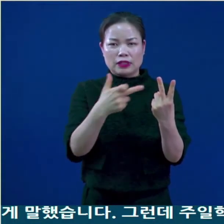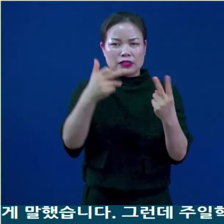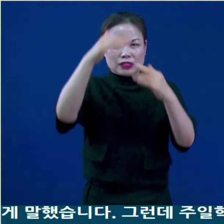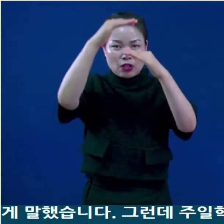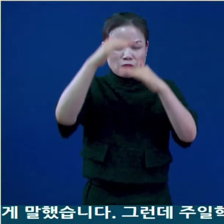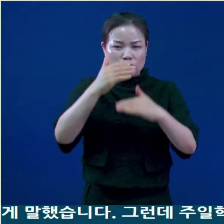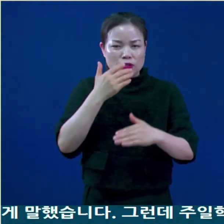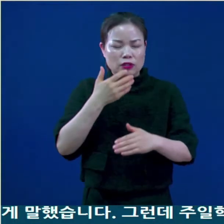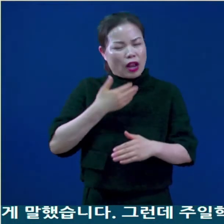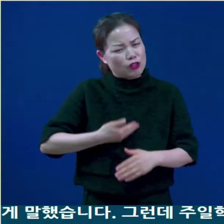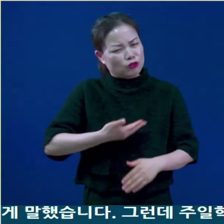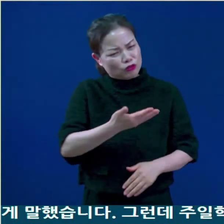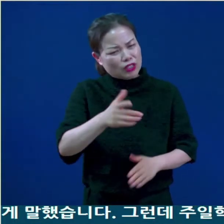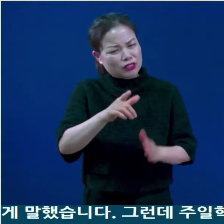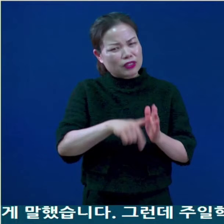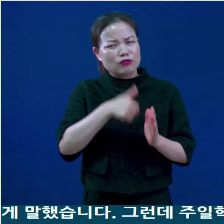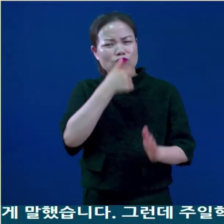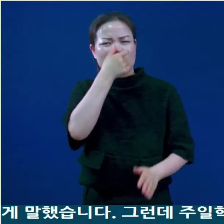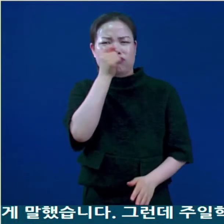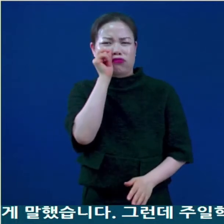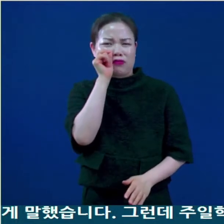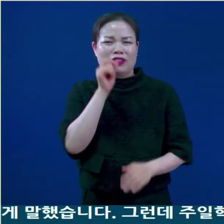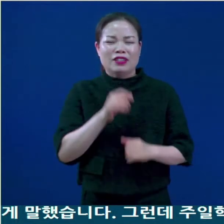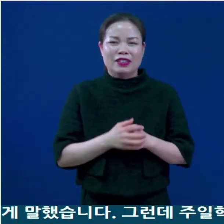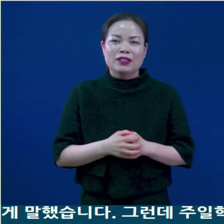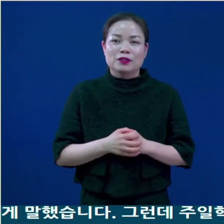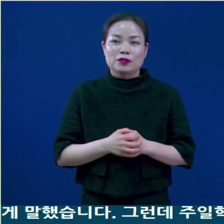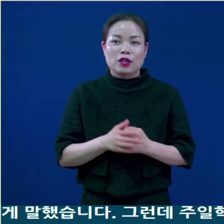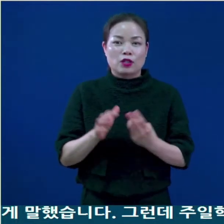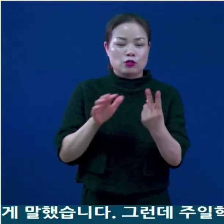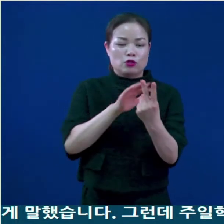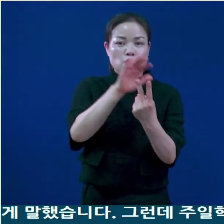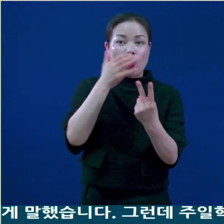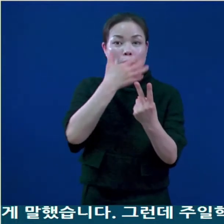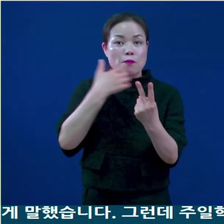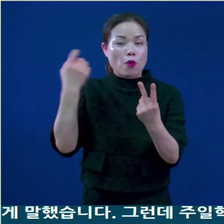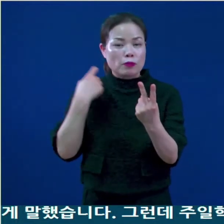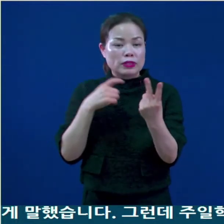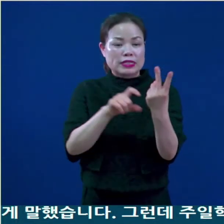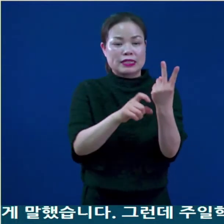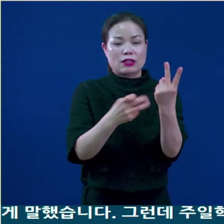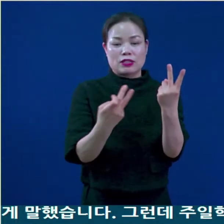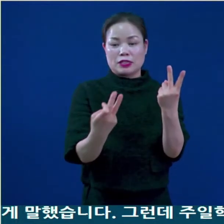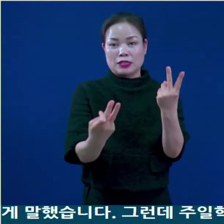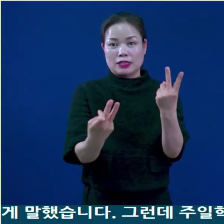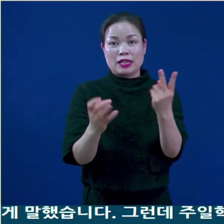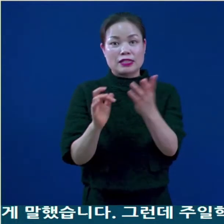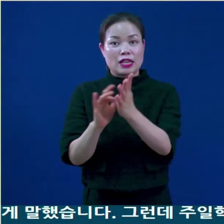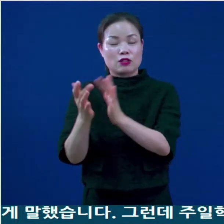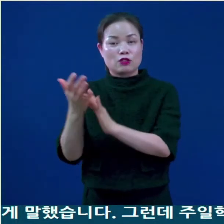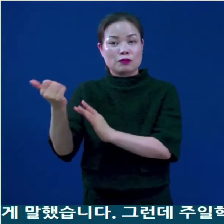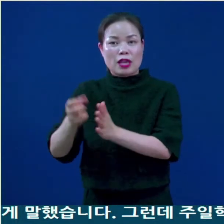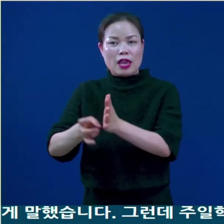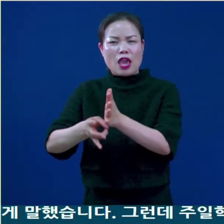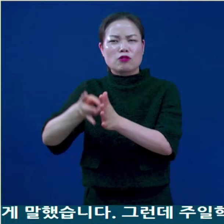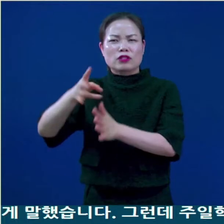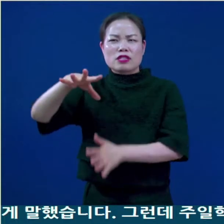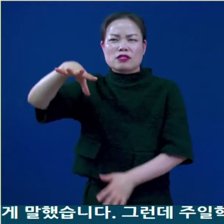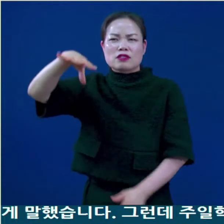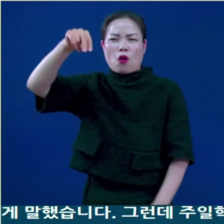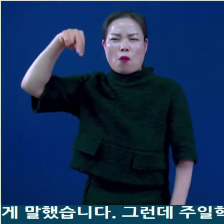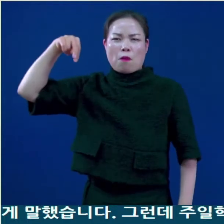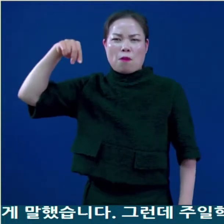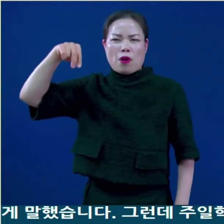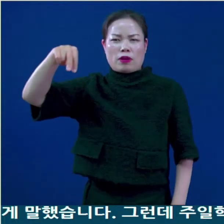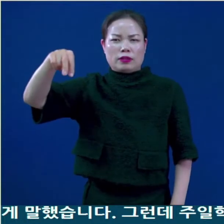그랬는데 또 시간이 허락을 잘 안 해줘요. 요한복음 2장 13절에서 예수님이 예루살렘 처음 올라가세요.